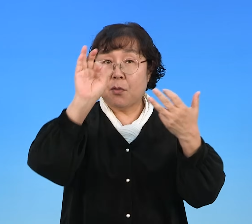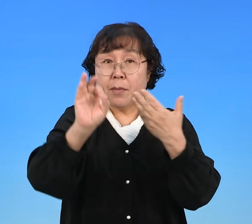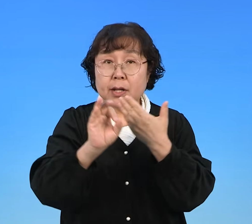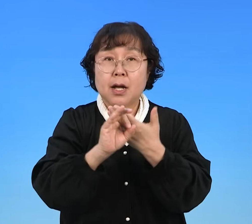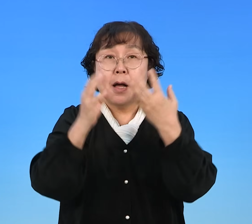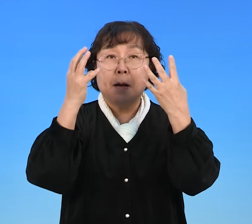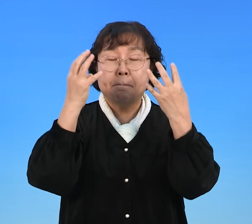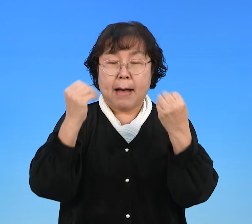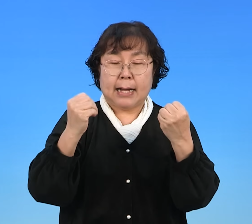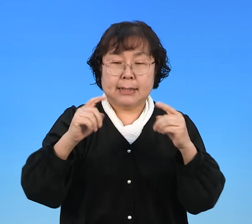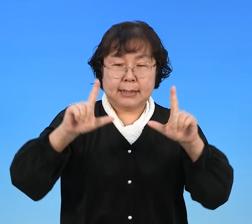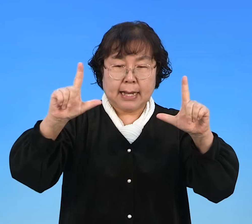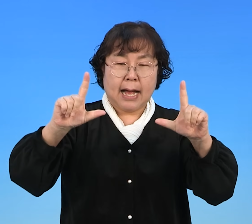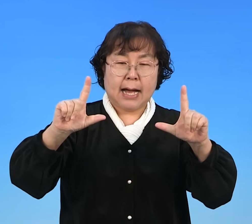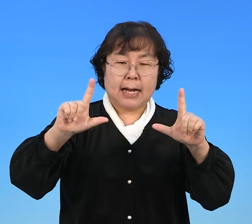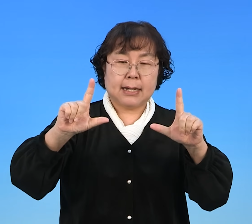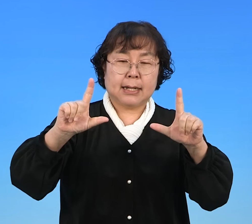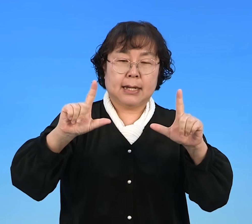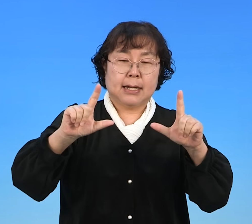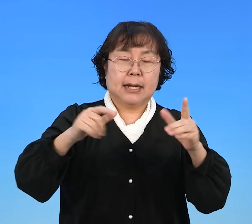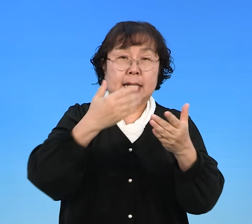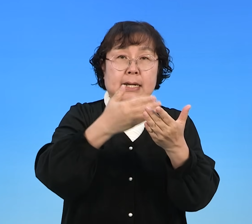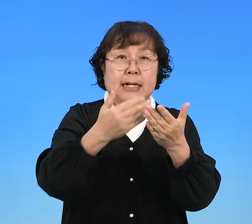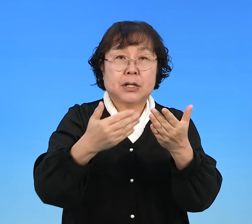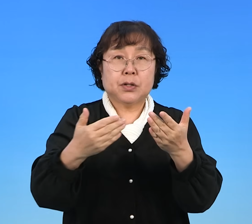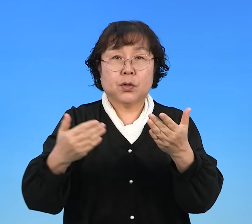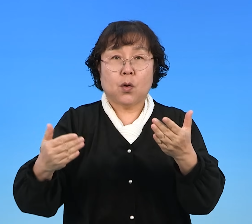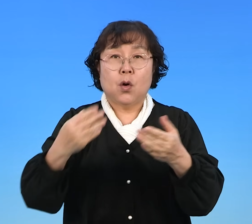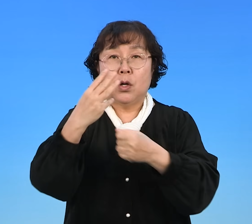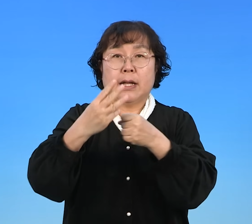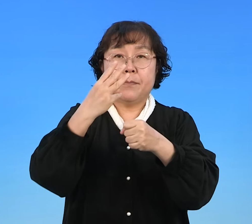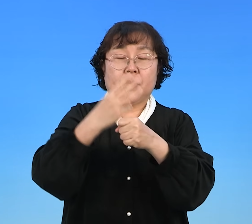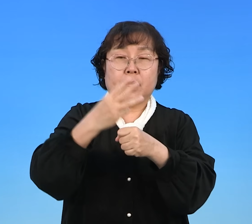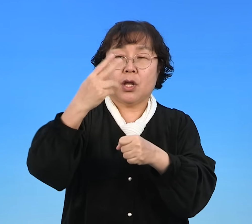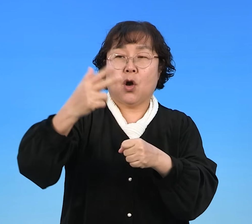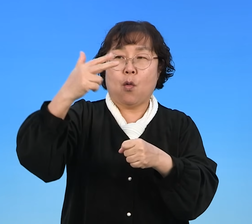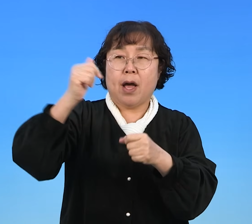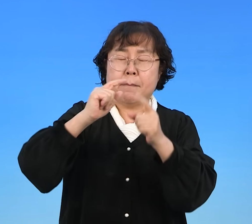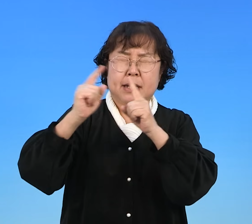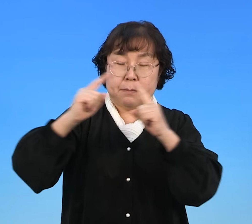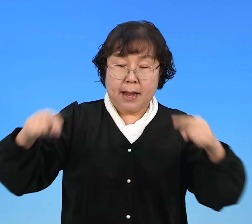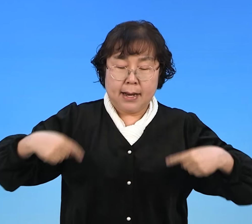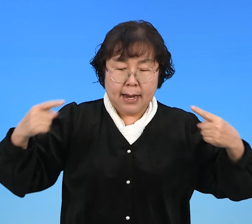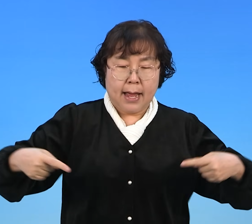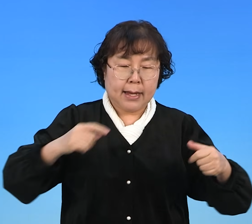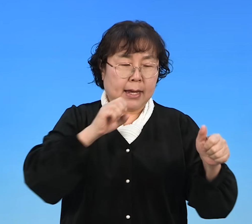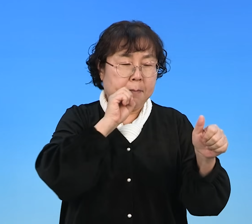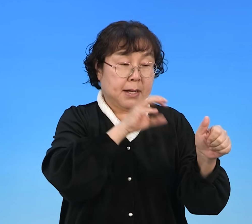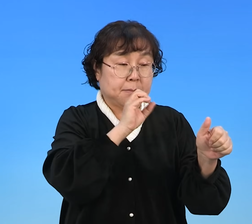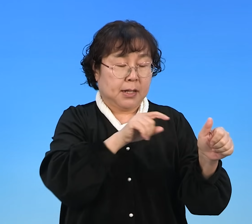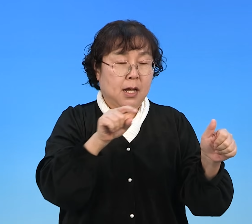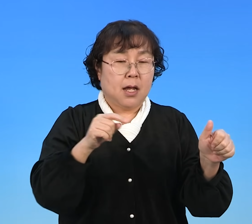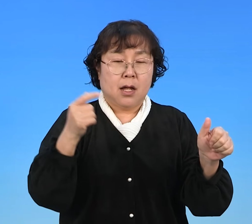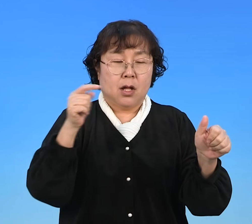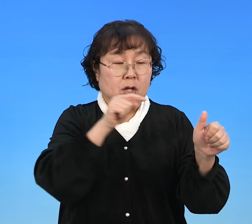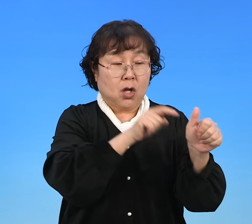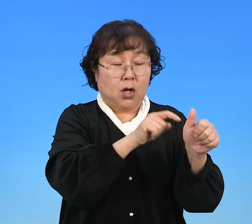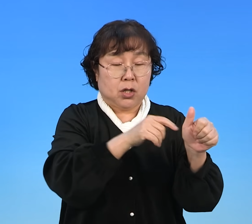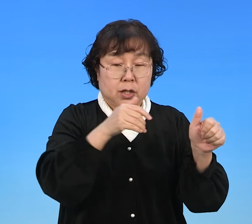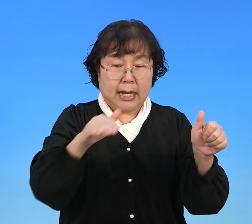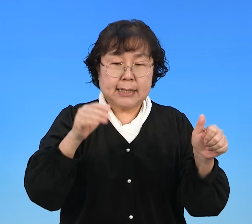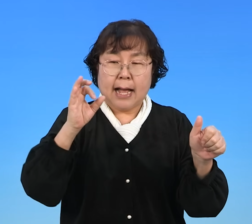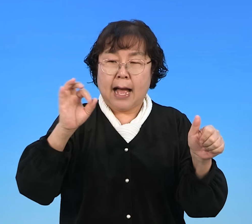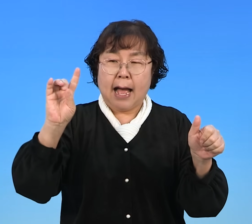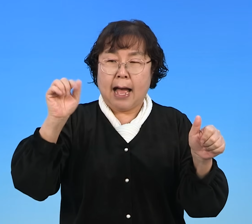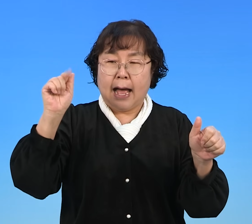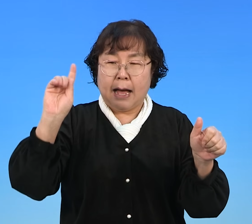18장 1절, 많은 날이 지나고 제3년에 여호와의 말씀이 엘리야에게 임하여 이르시되 너는 가서 아합에게